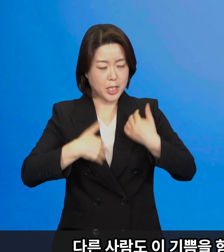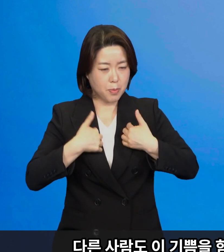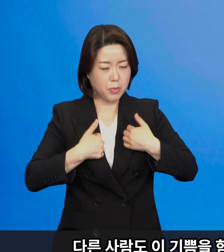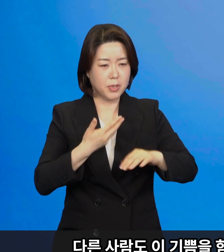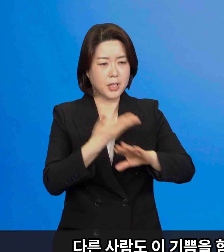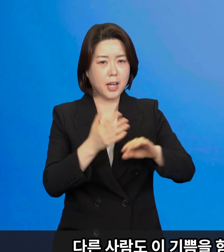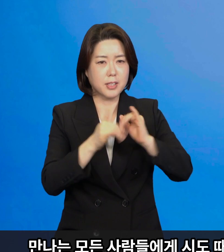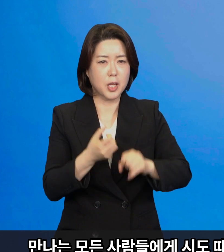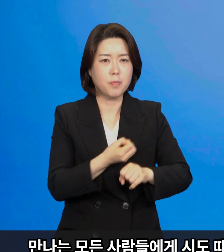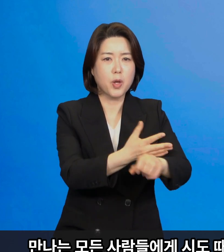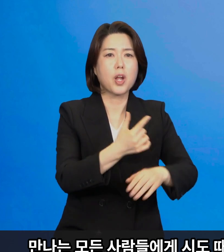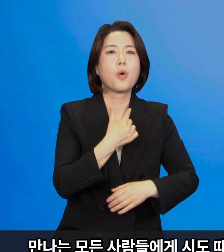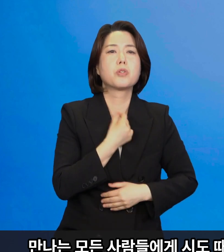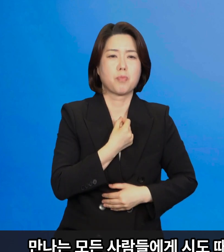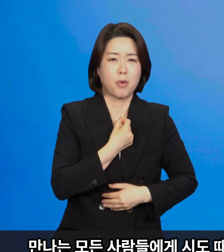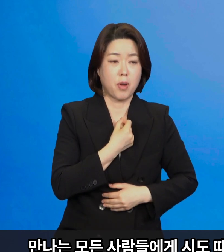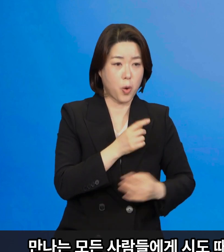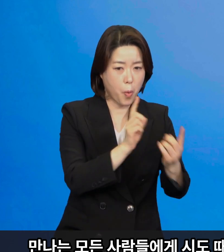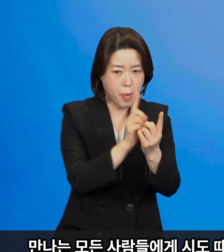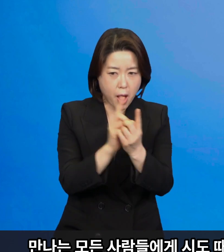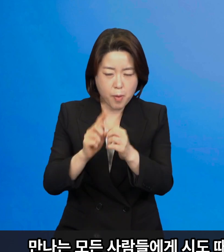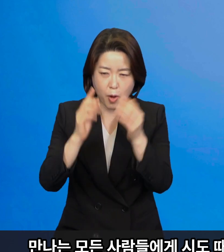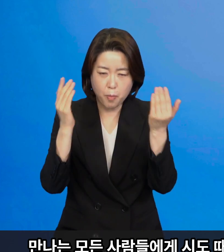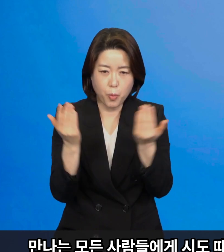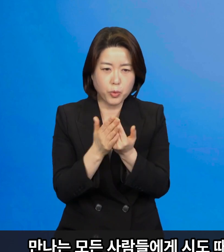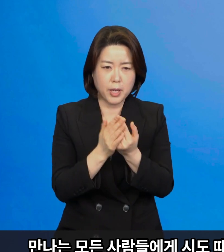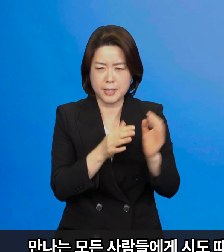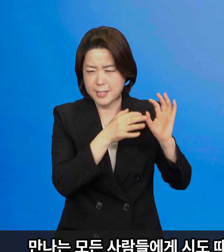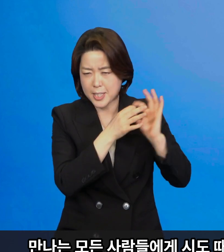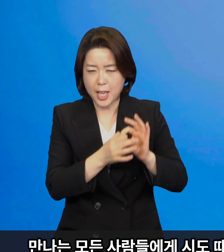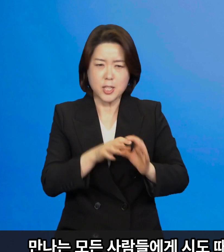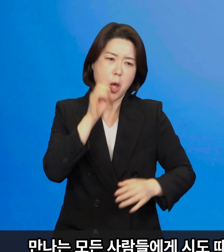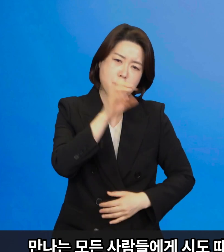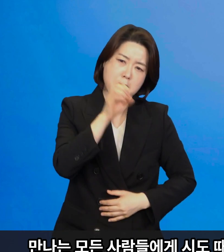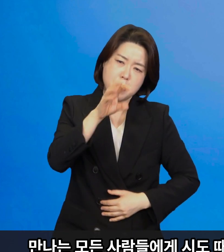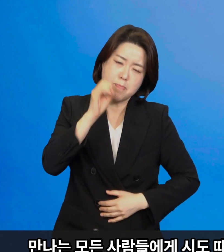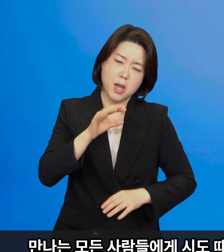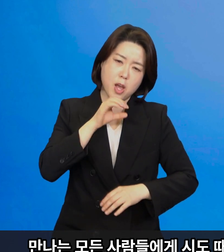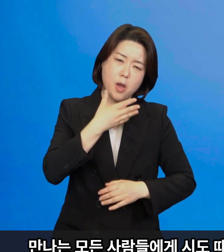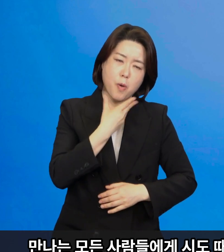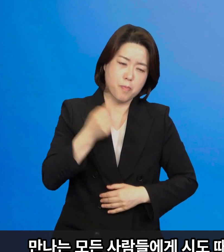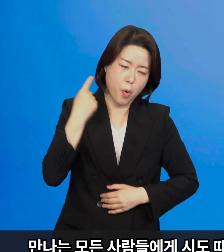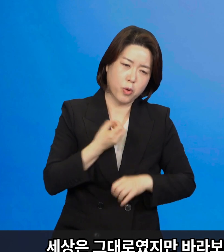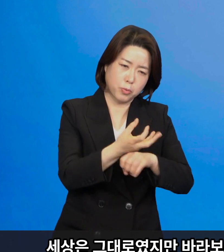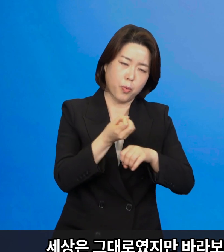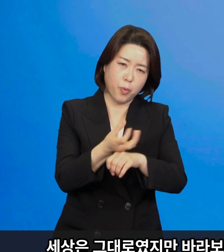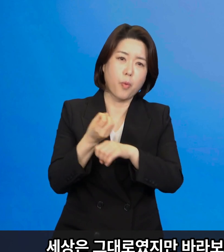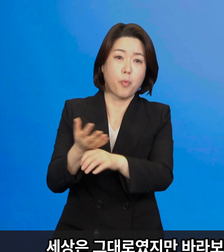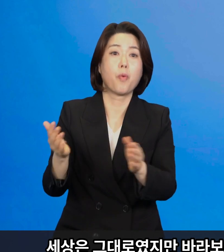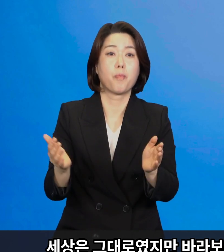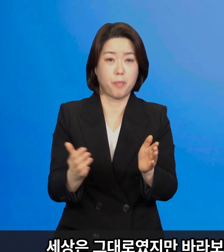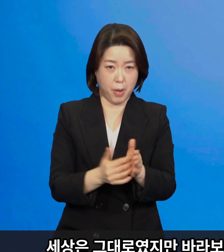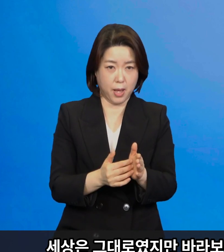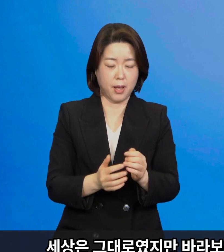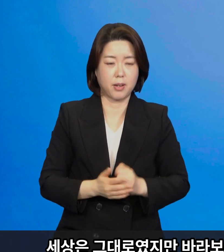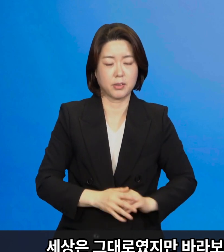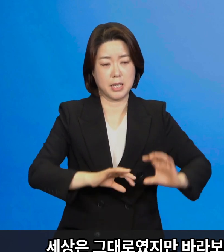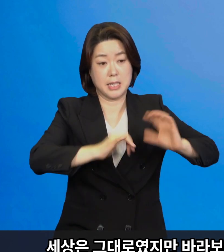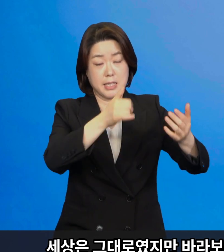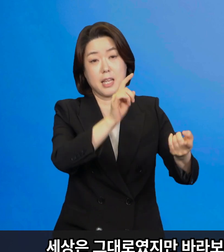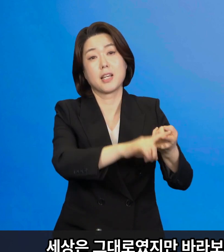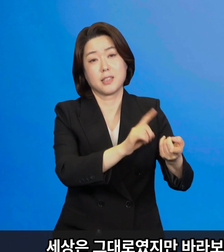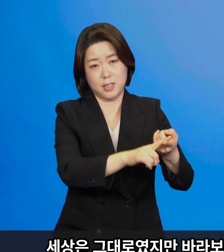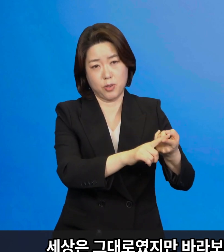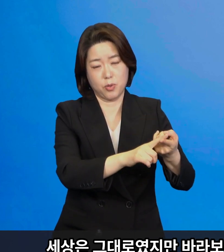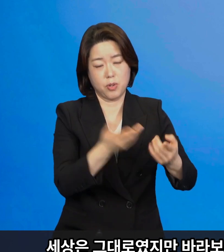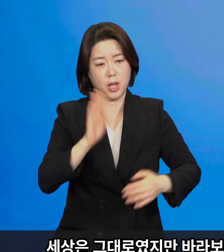하는 마음으로 만나는 모든 사람들에게 시도 때도 없이 복음을 전하게 되었습니다. 세상은 그대로였지만 바라보는